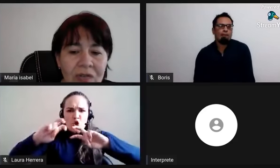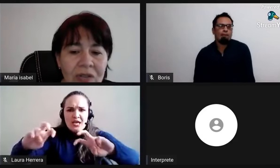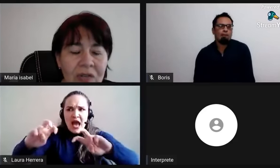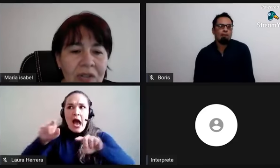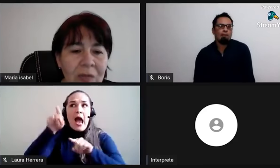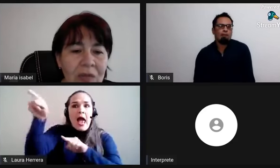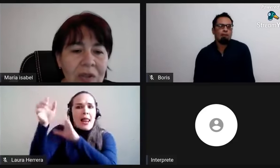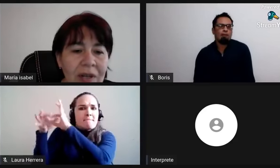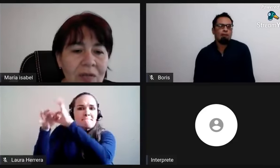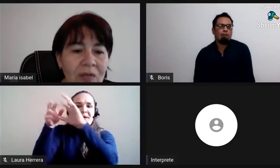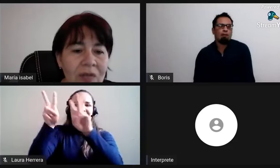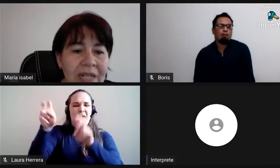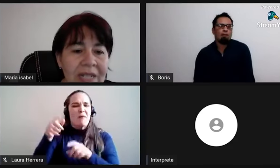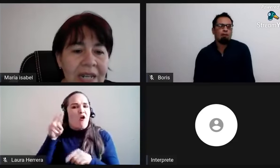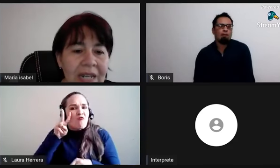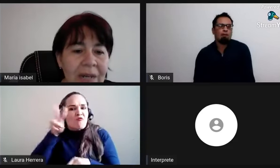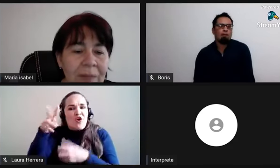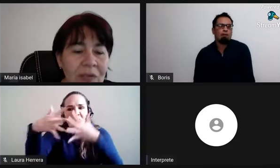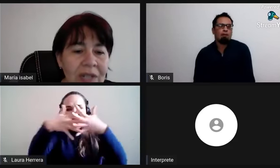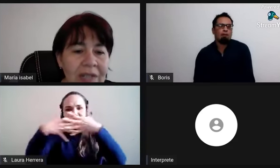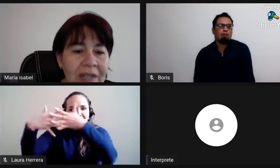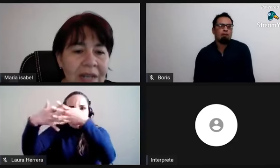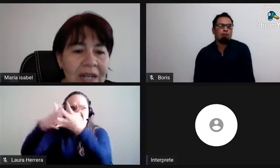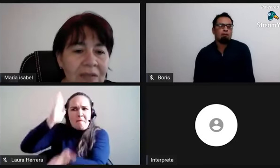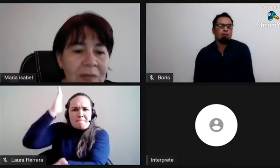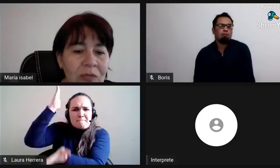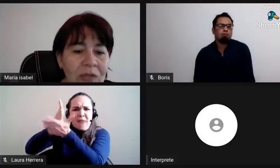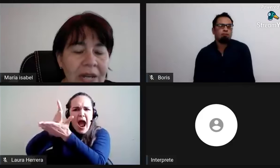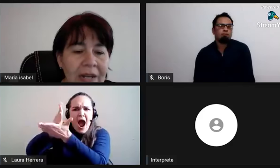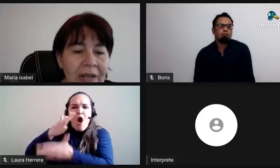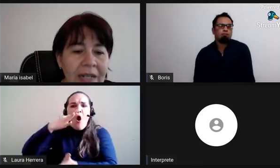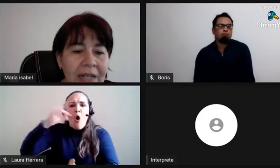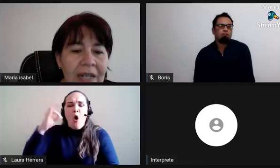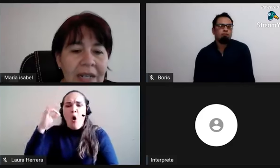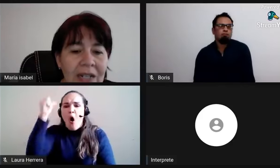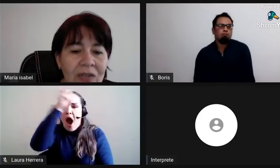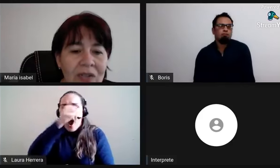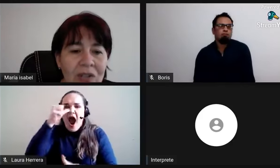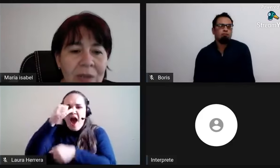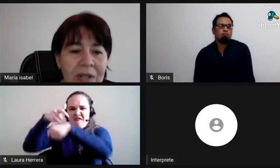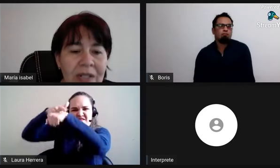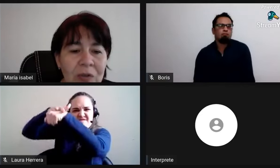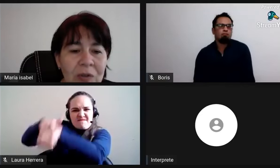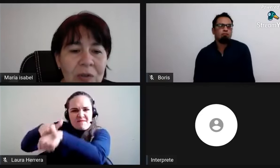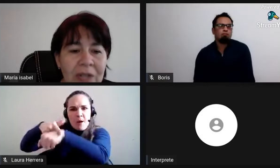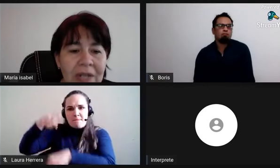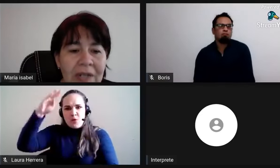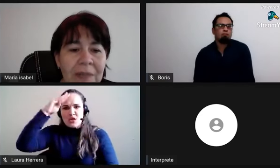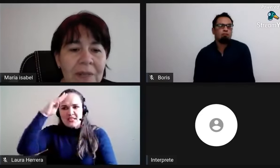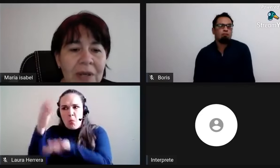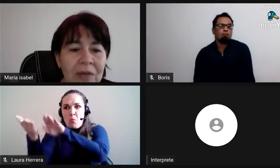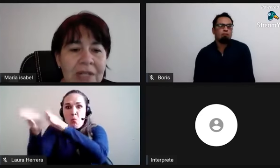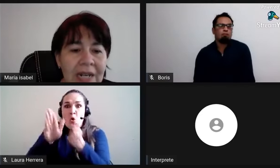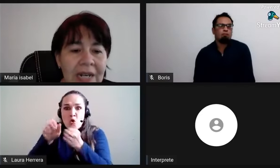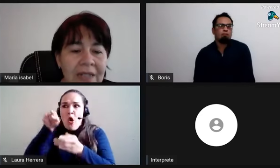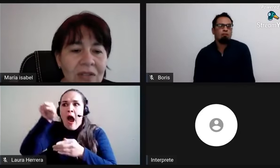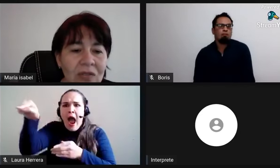Estados Unidos que motivaron una serie de protestas a nivel mundial. Entonces nos parece muy importante primero hacer la sesión